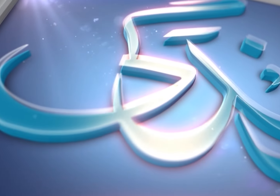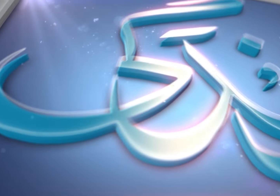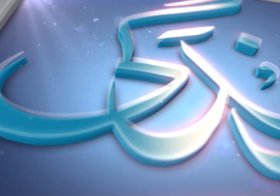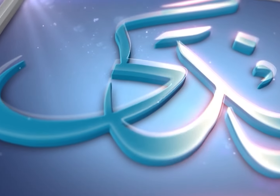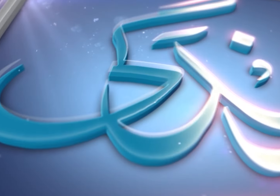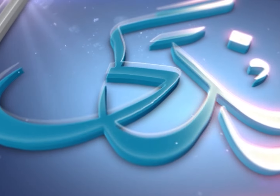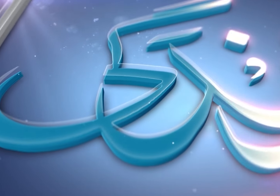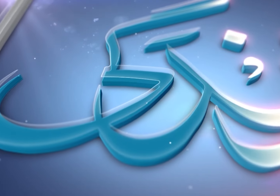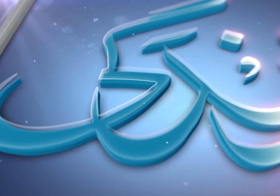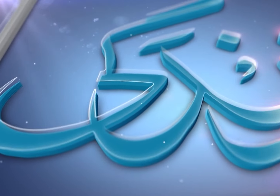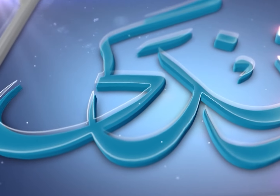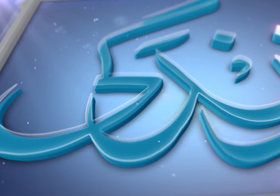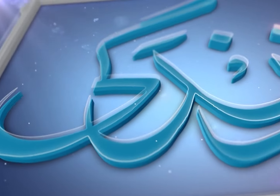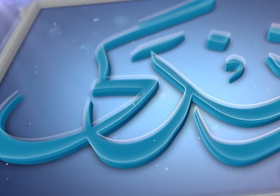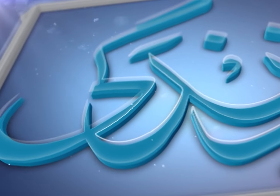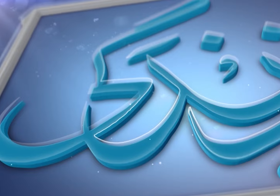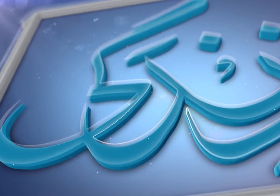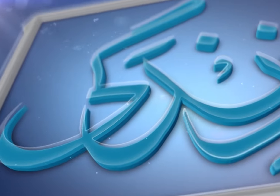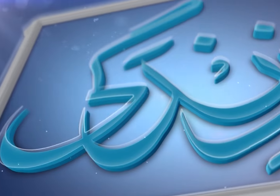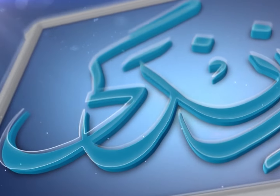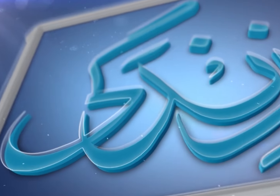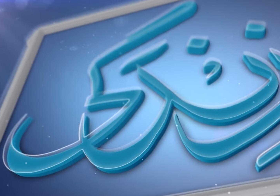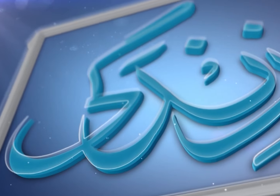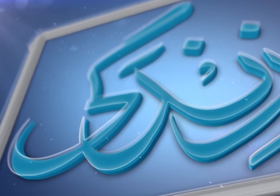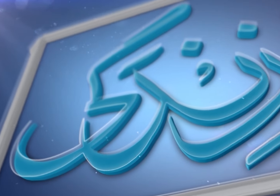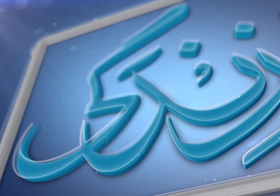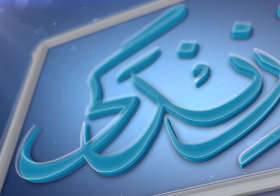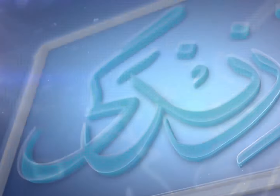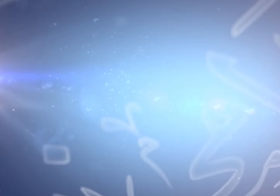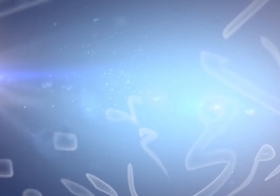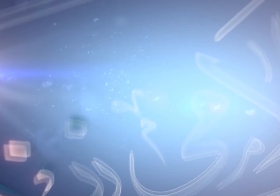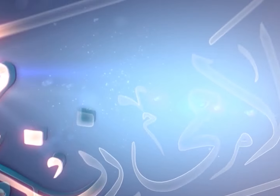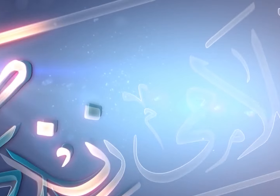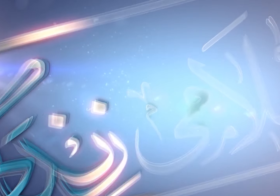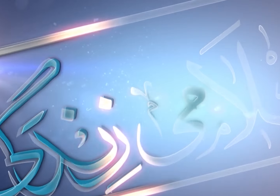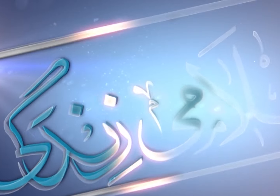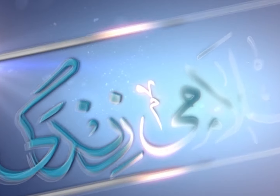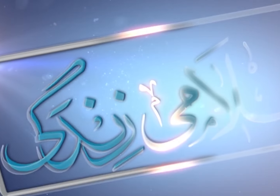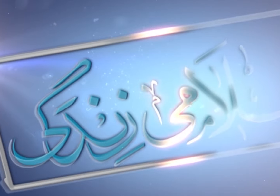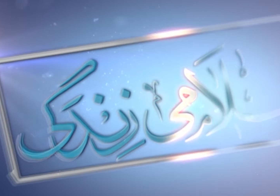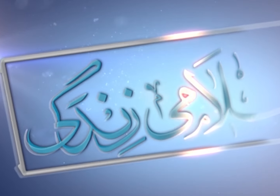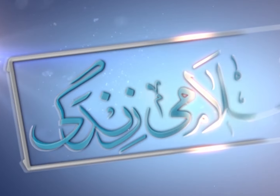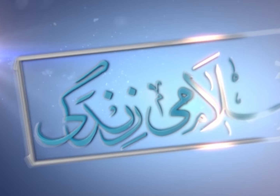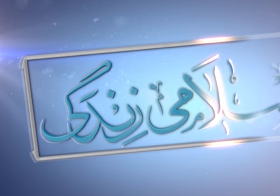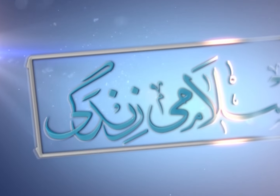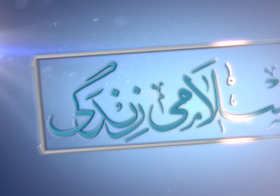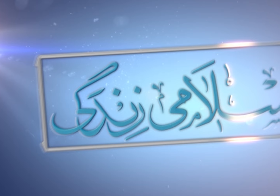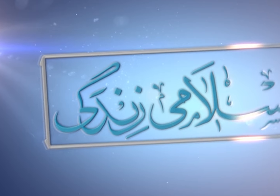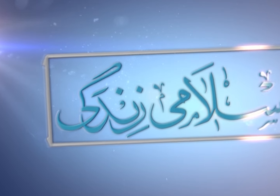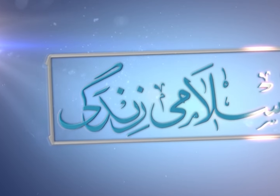مسلمان میسی لیے نمازی میری زندگی کا مقصد تیرے